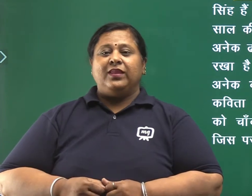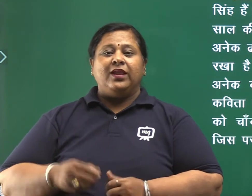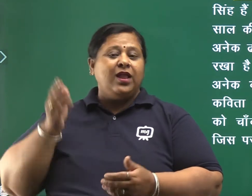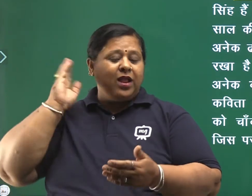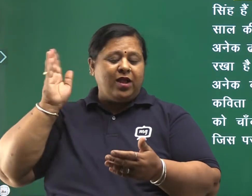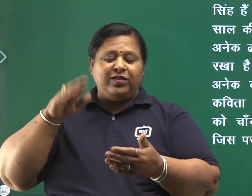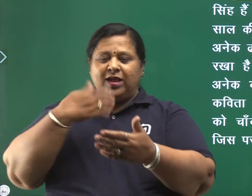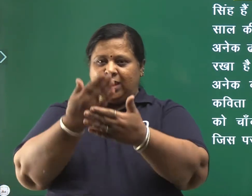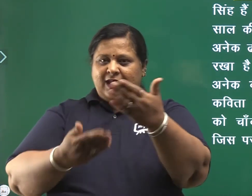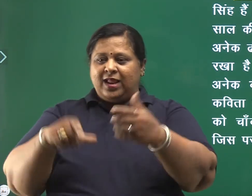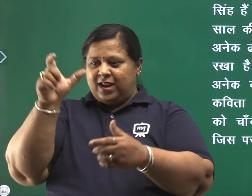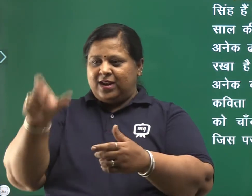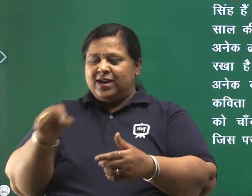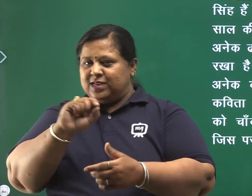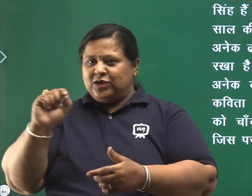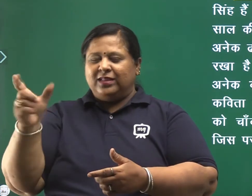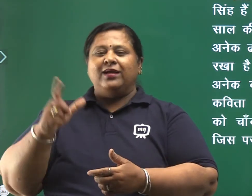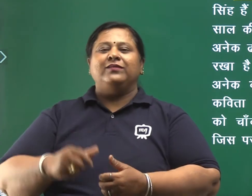कविता के रचयिता